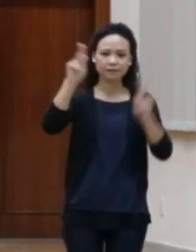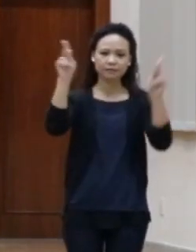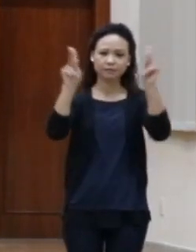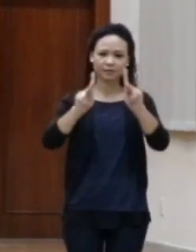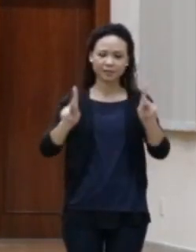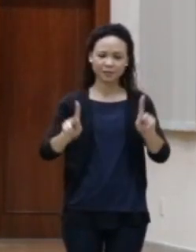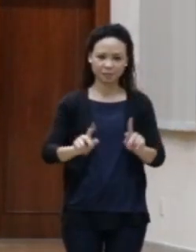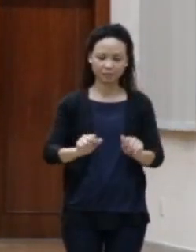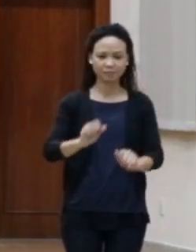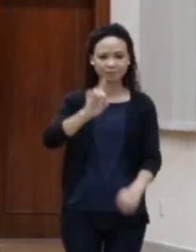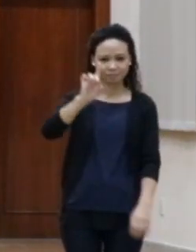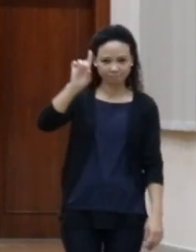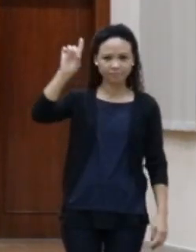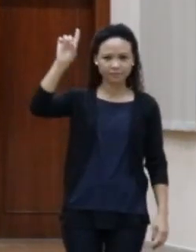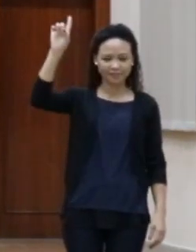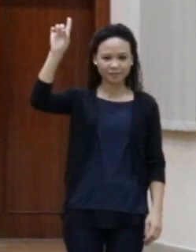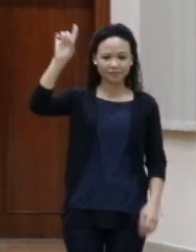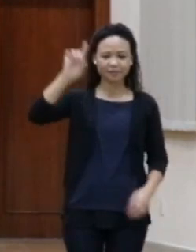nosso Deus.